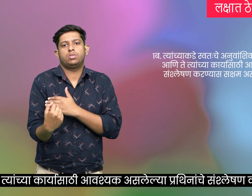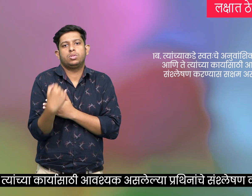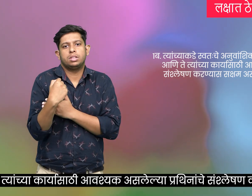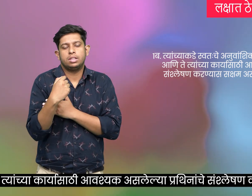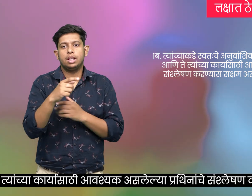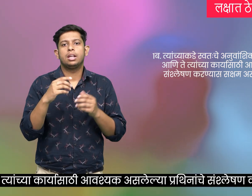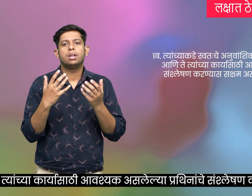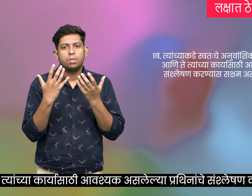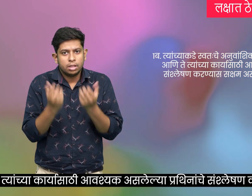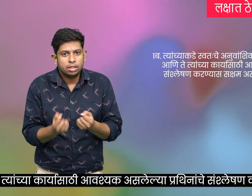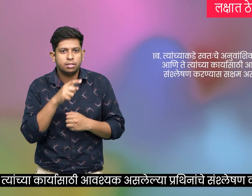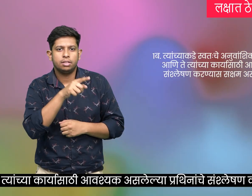करण्यास सक्षम असतात.